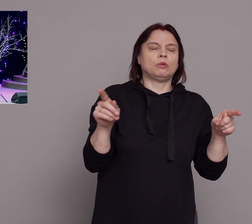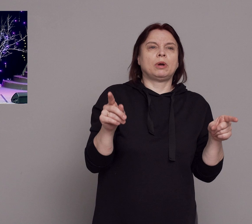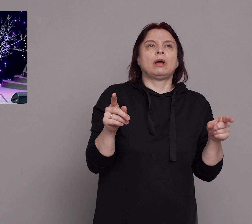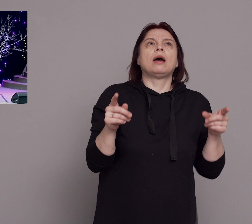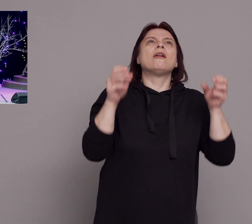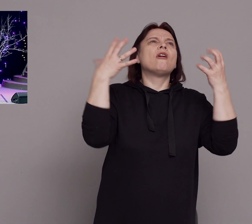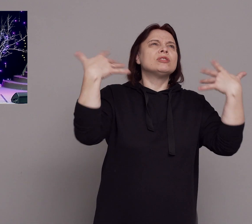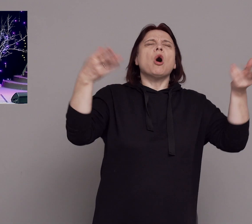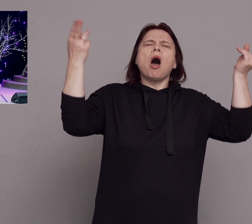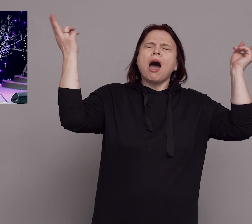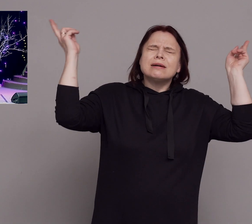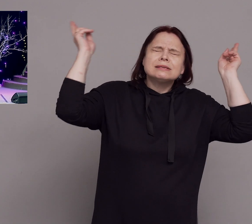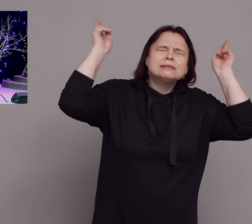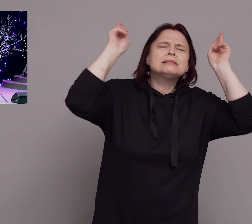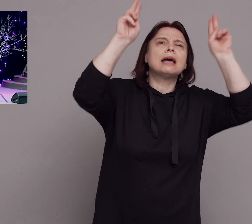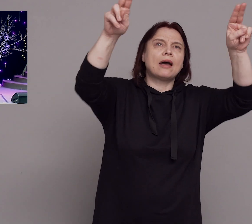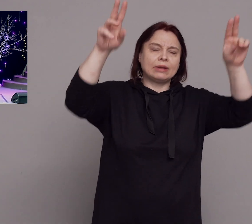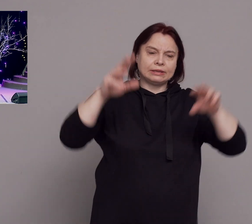что если стоит слово